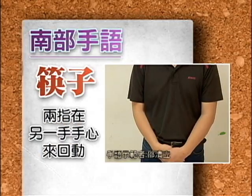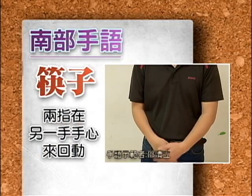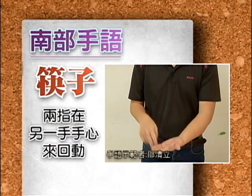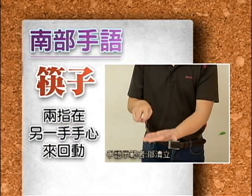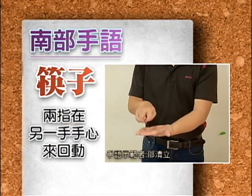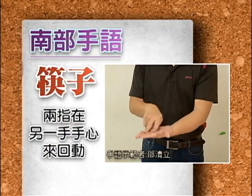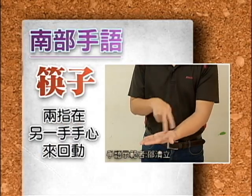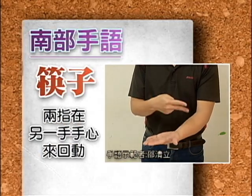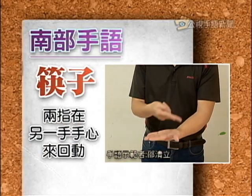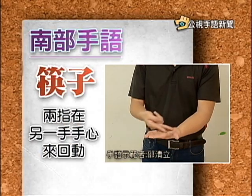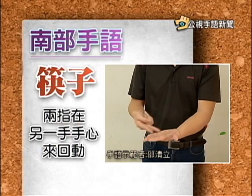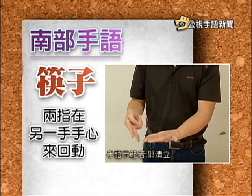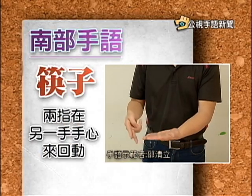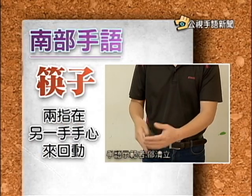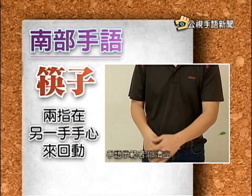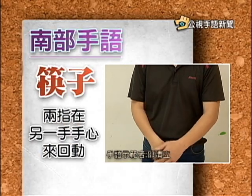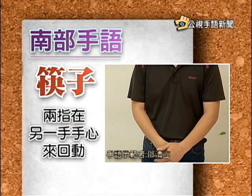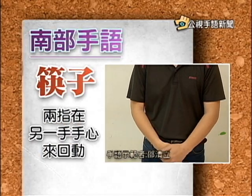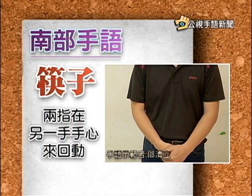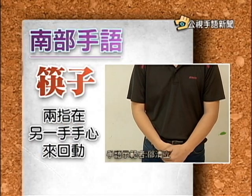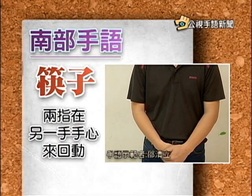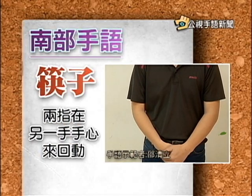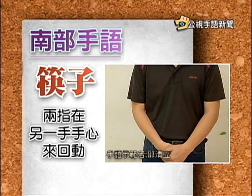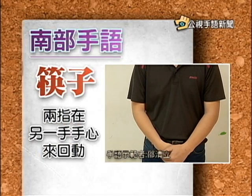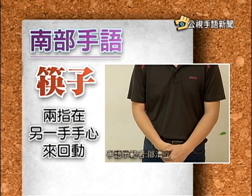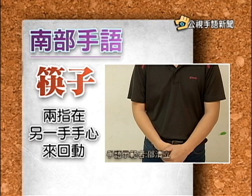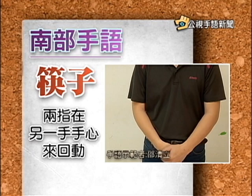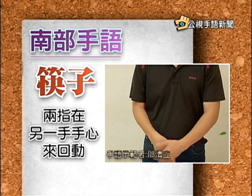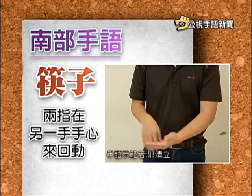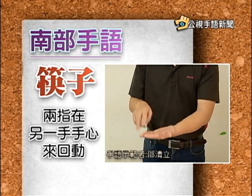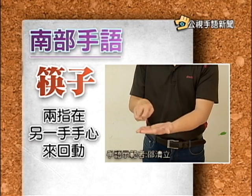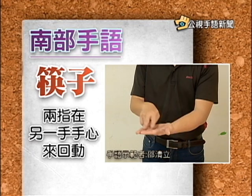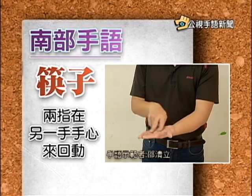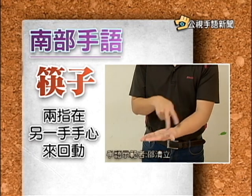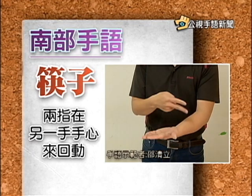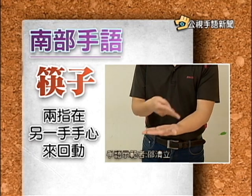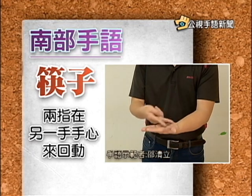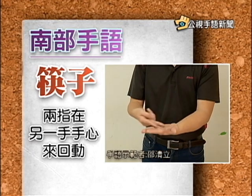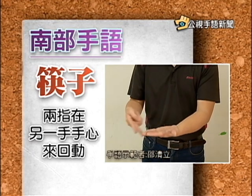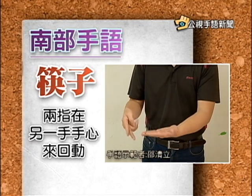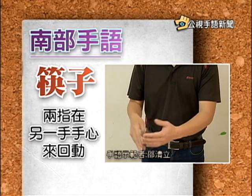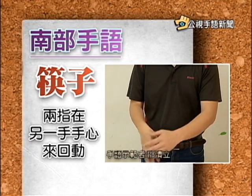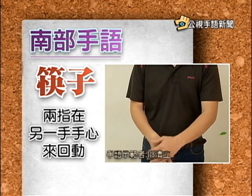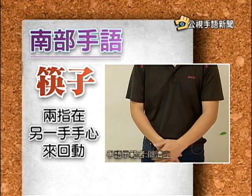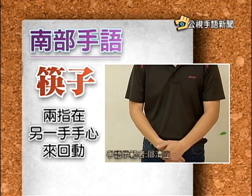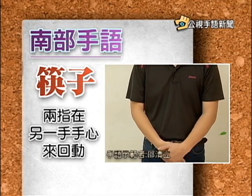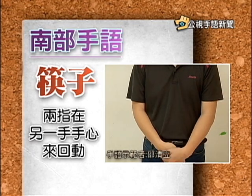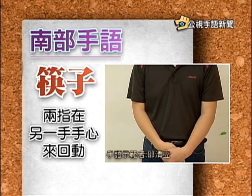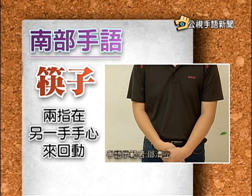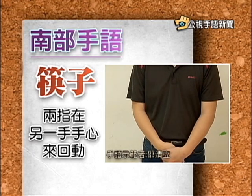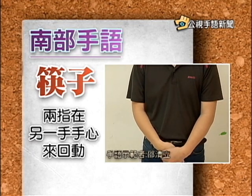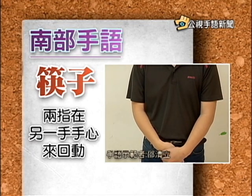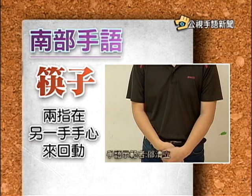筷子，南部笔法是两根指头在手心来回的